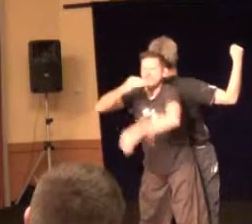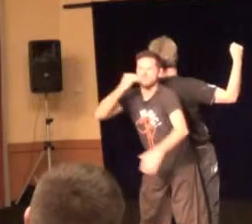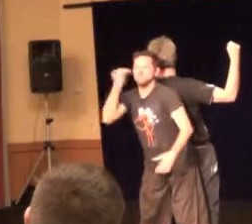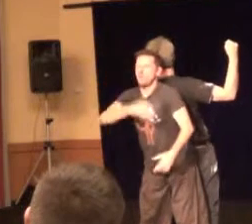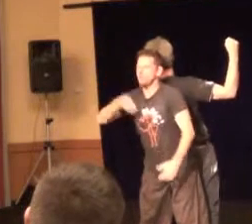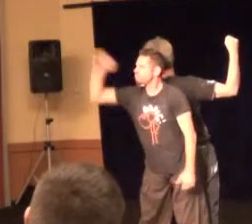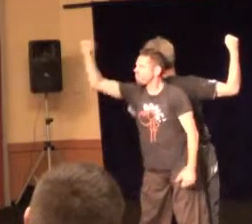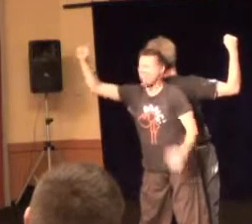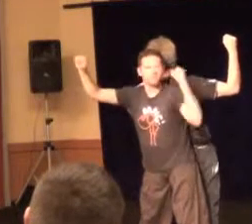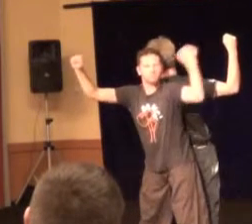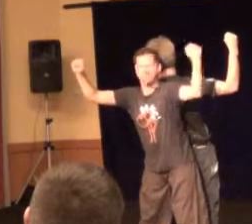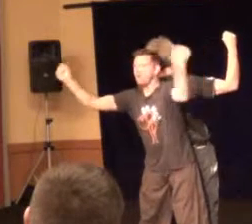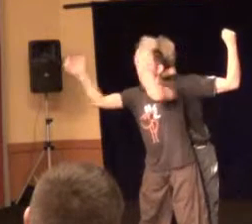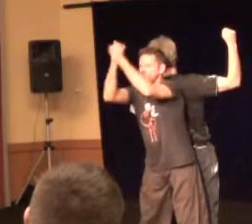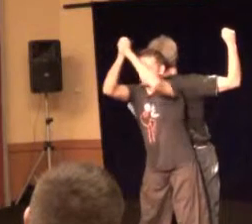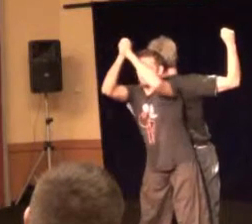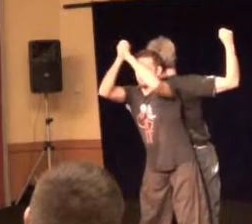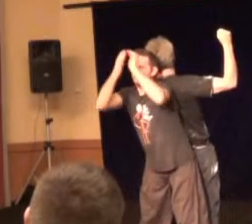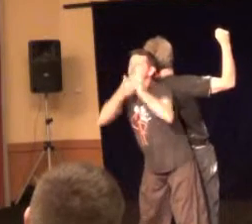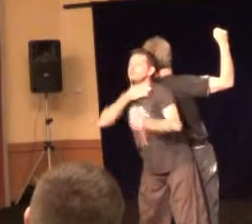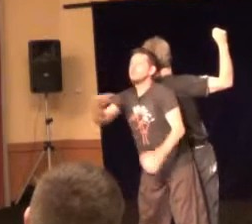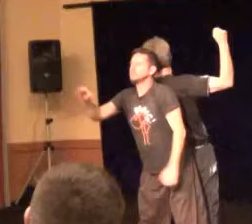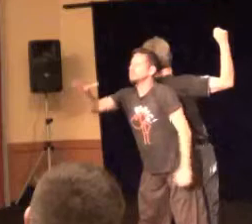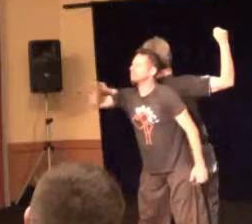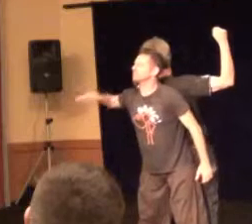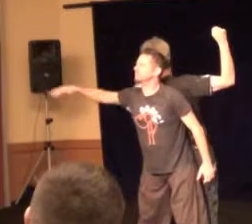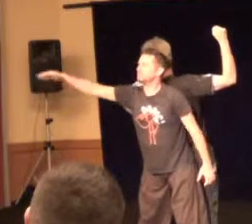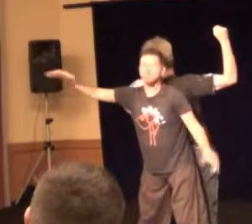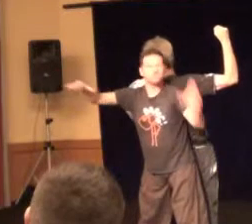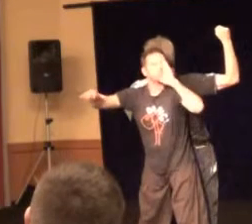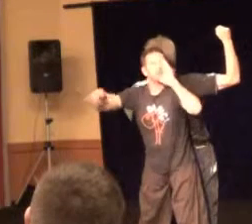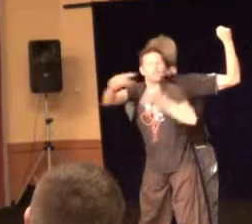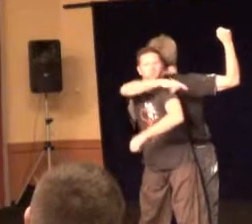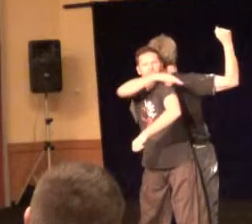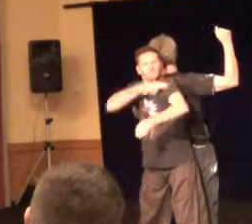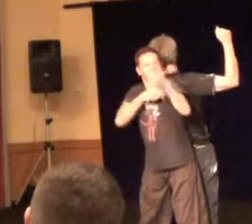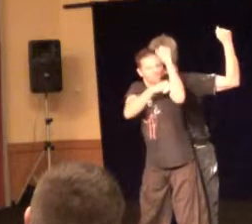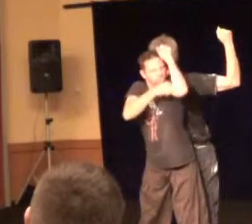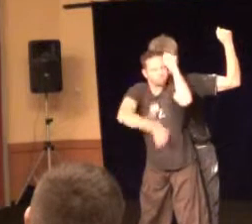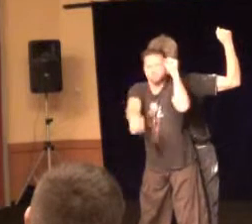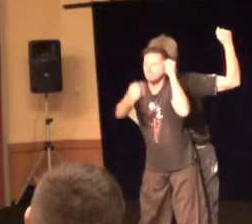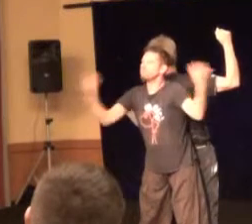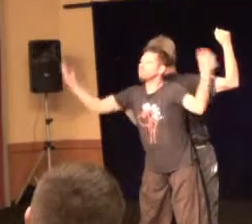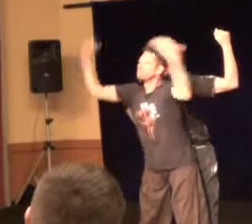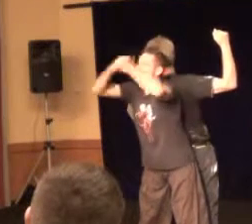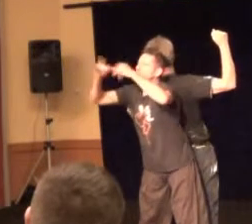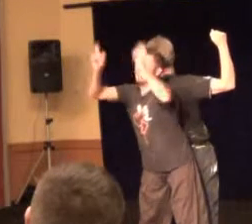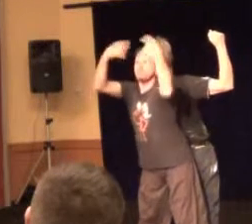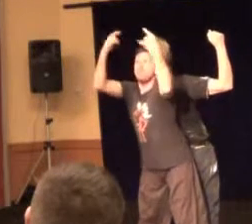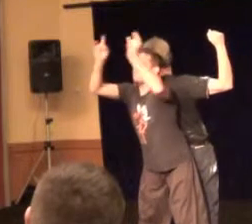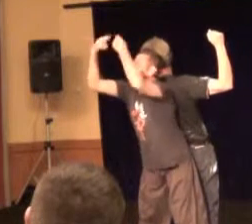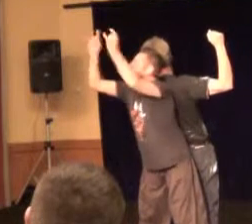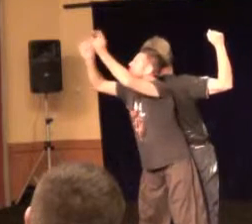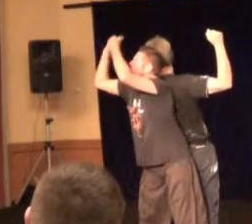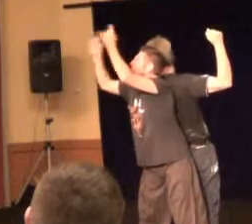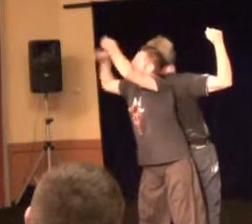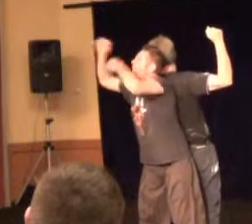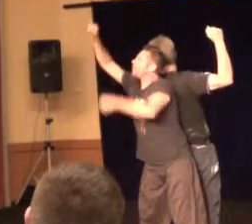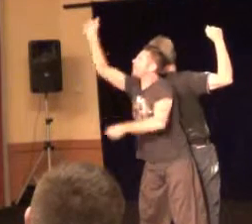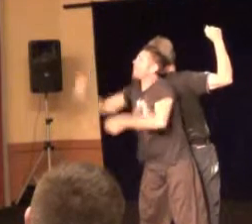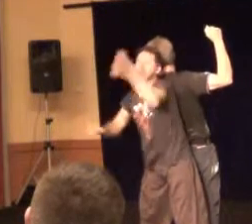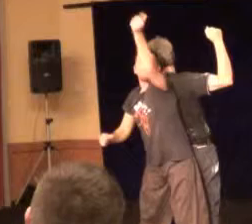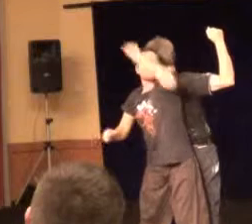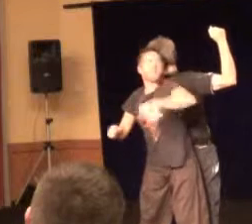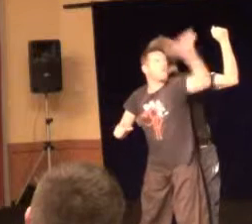contrées reléguées, fils de mers endeuillées, de nuits transpercées, de fenêtres entrouvertes, de brèches,